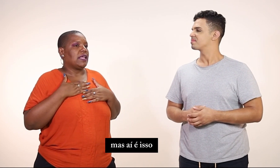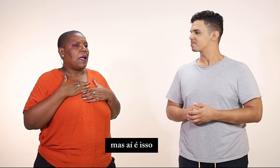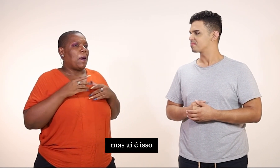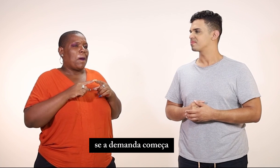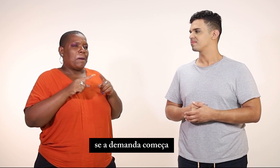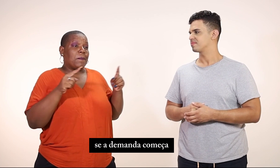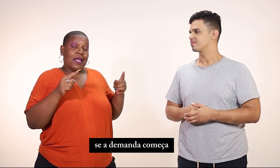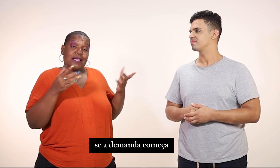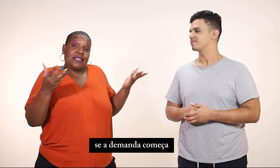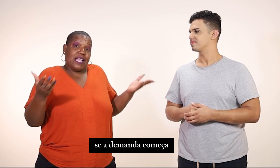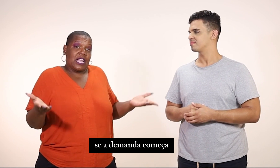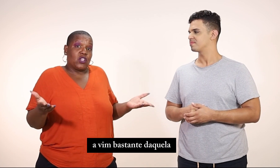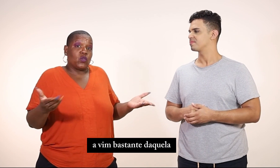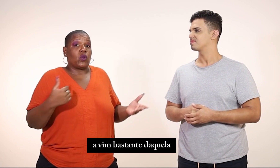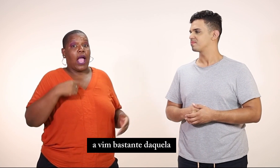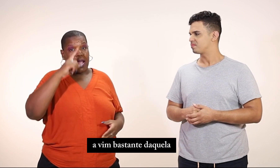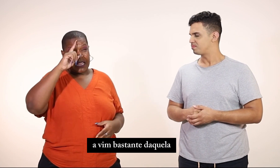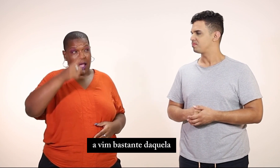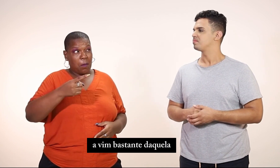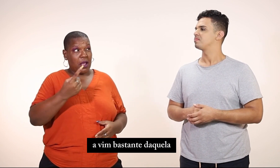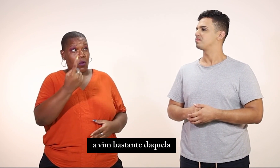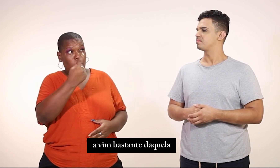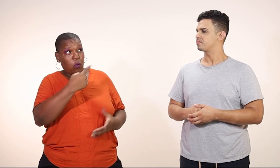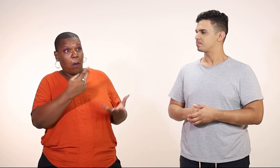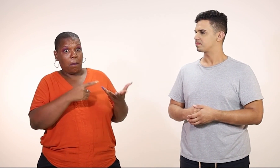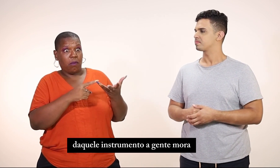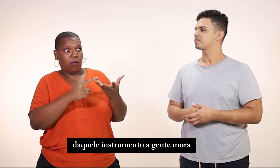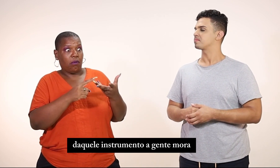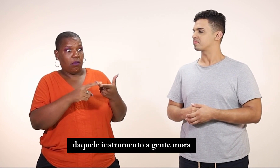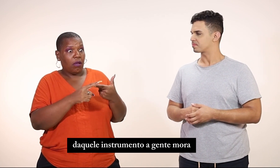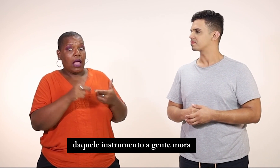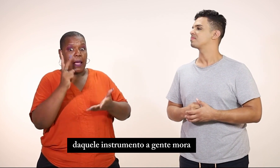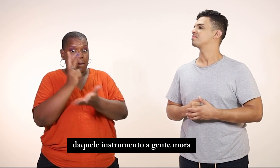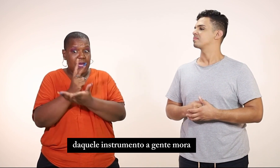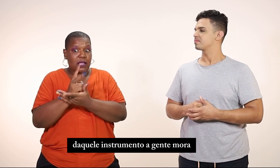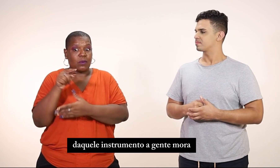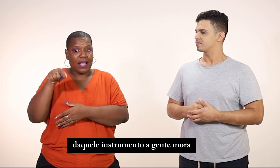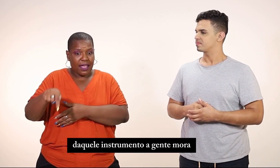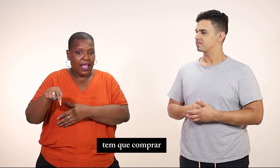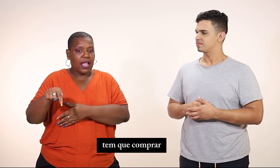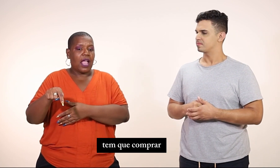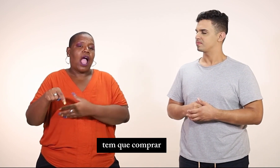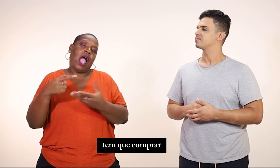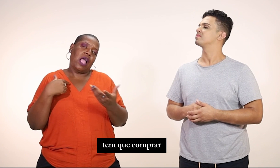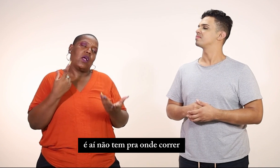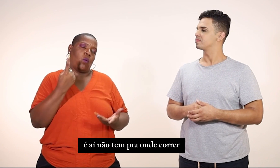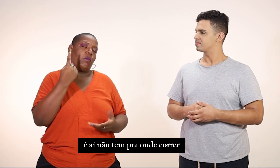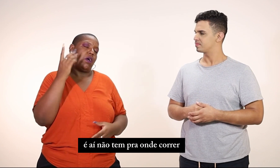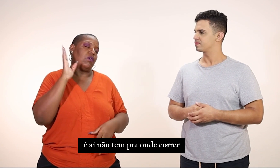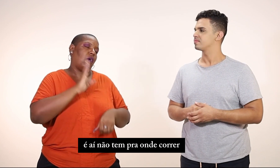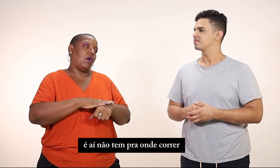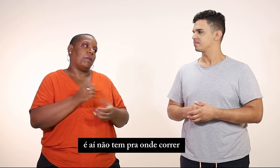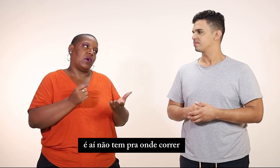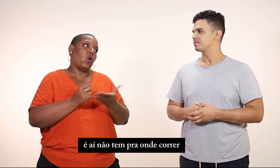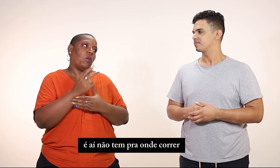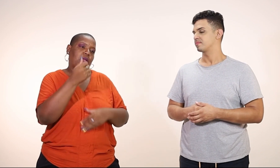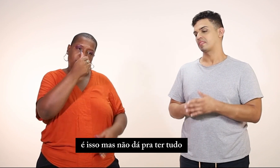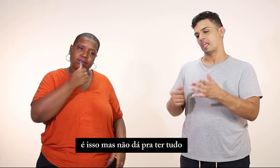isso. Se a demanda começa a vir bastante daquele instrumento, a gente uma hora tem que comprar. Aí não tem pra onde correr. É né?